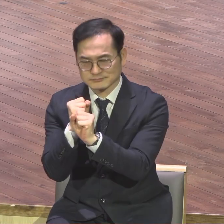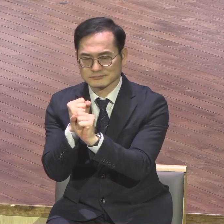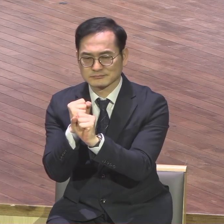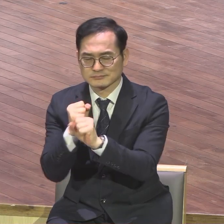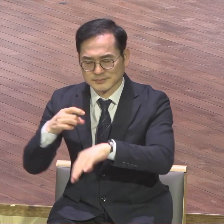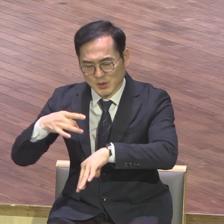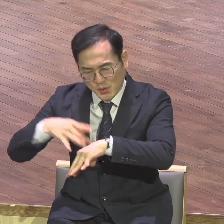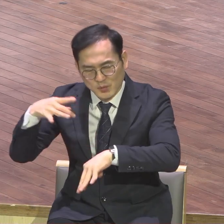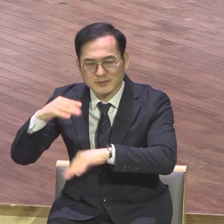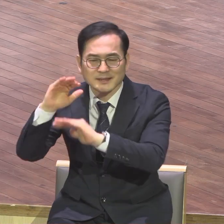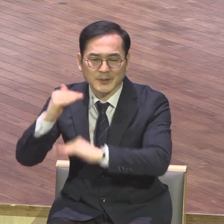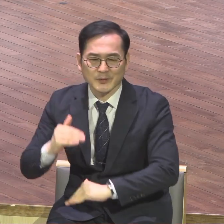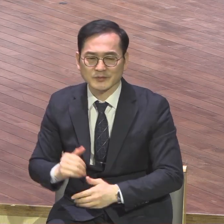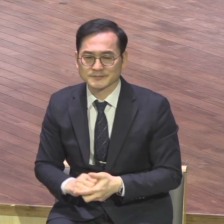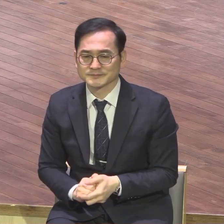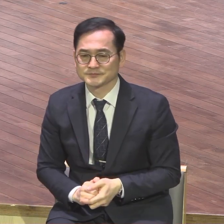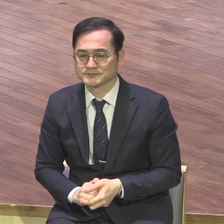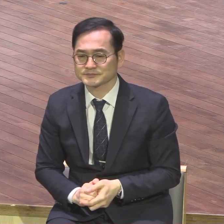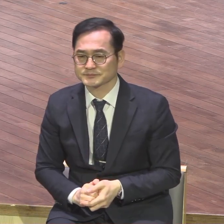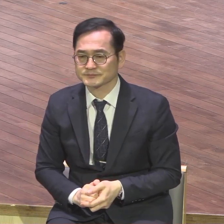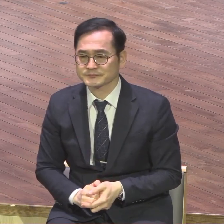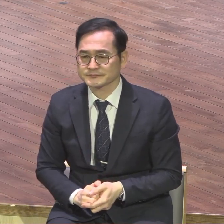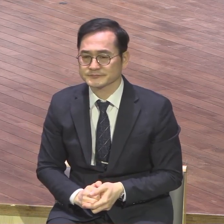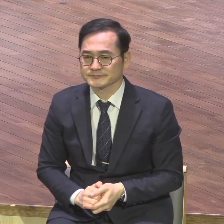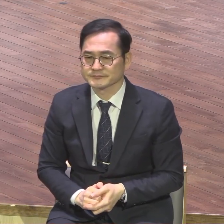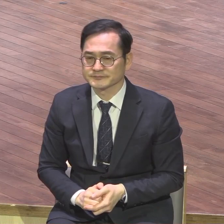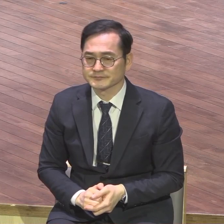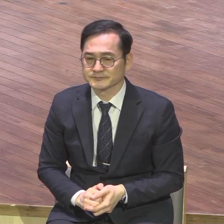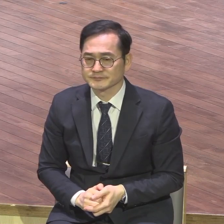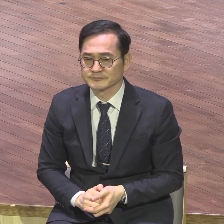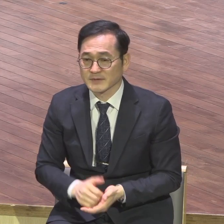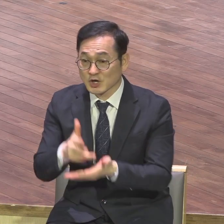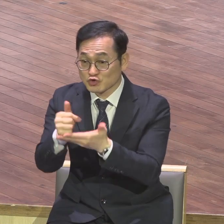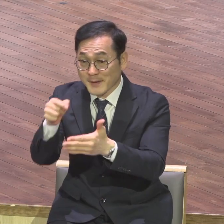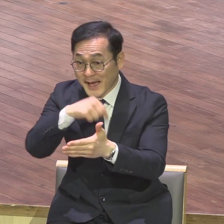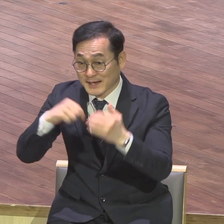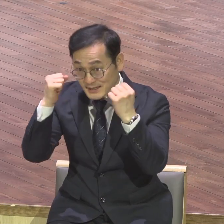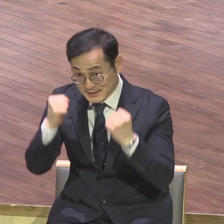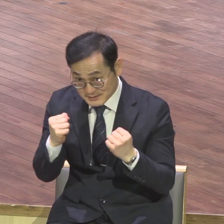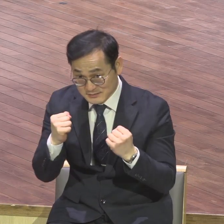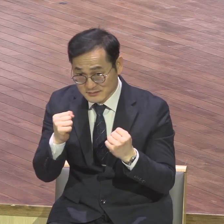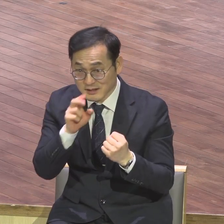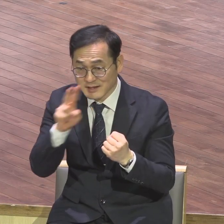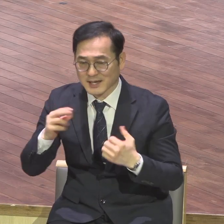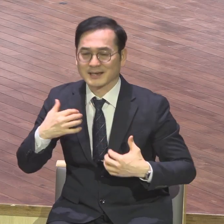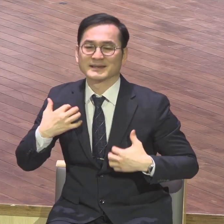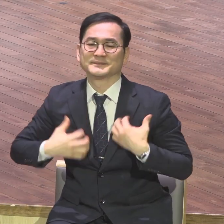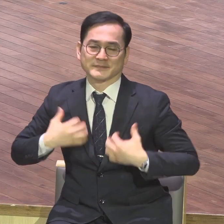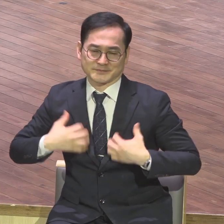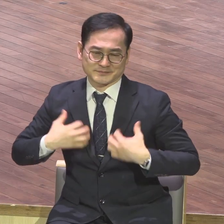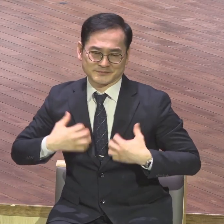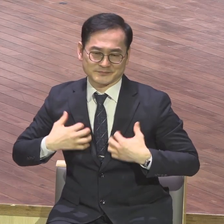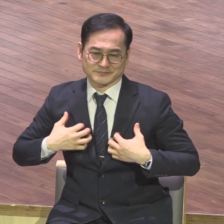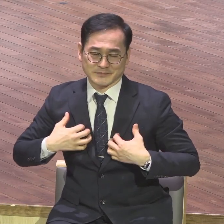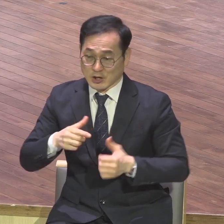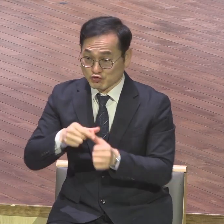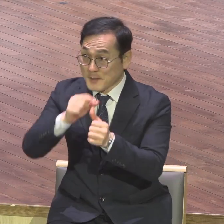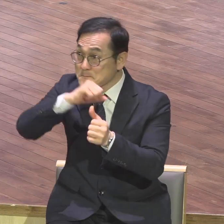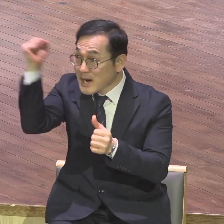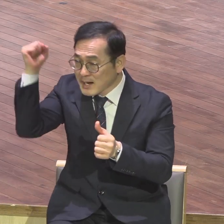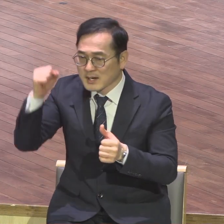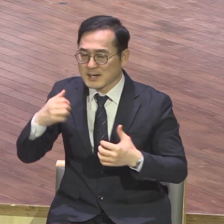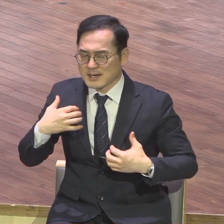구원받은 성도의 가장 큰 특징이 바로 기쁨이기 때문에 구원받은 성도의 그 구원의